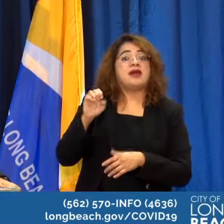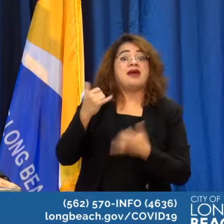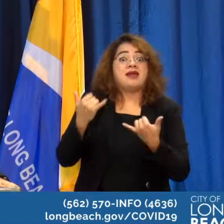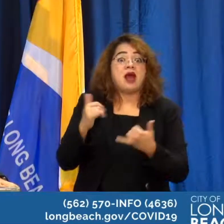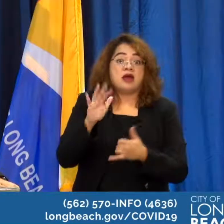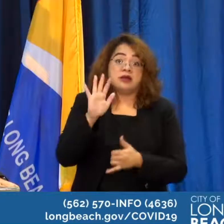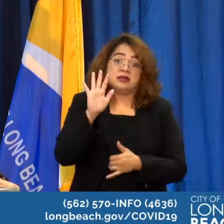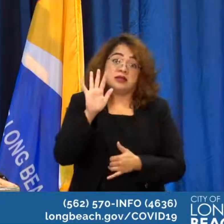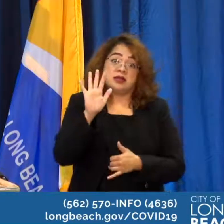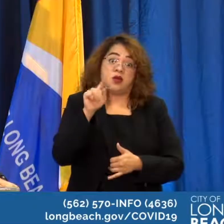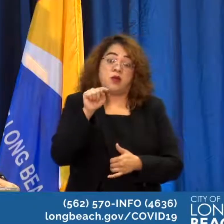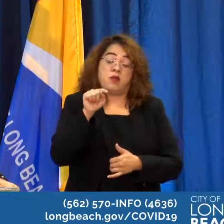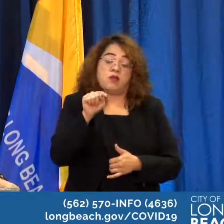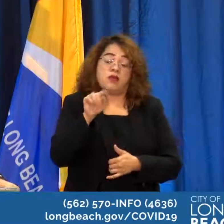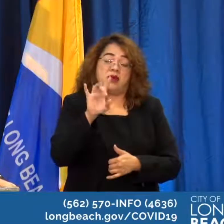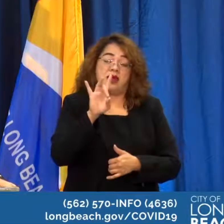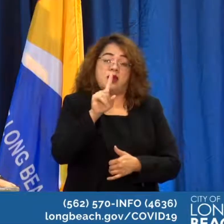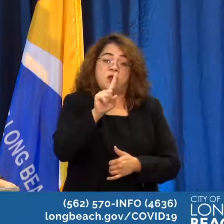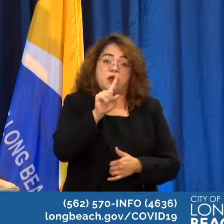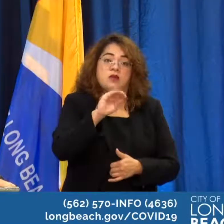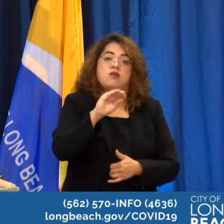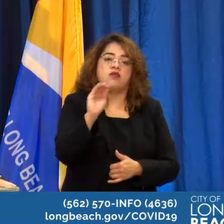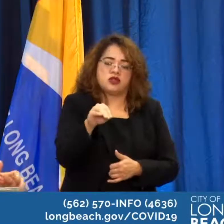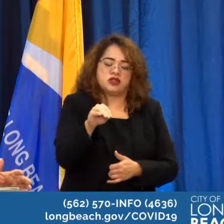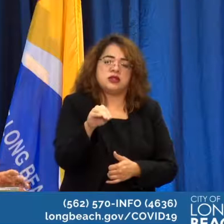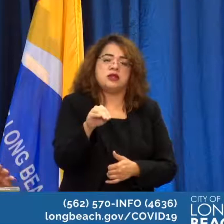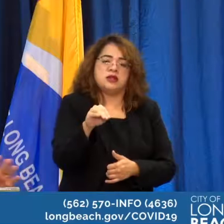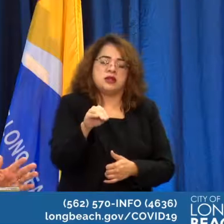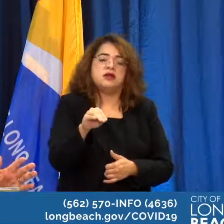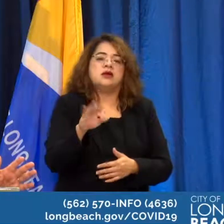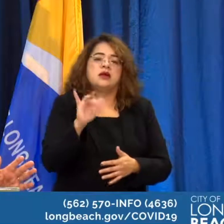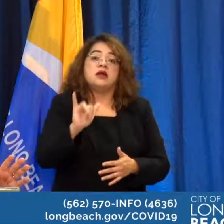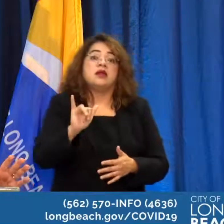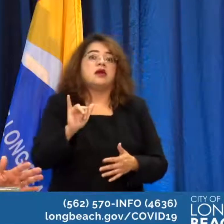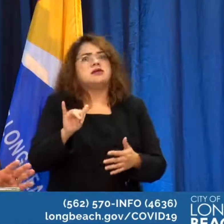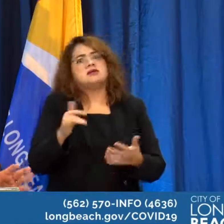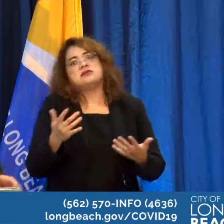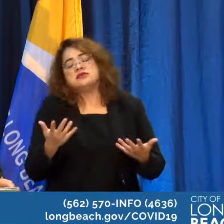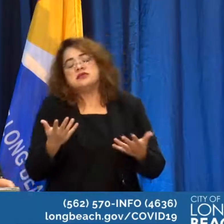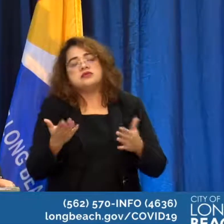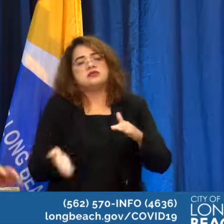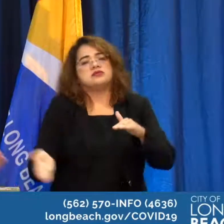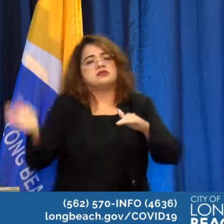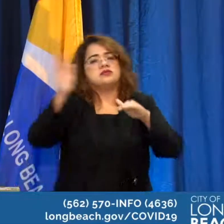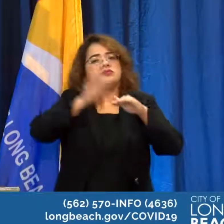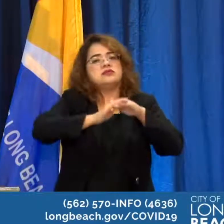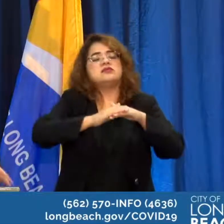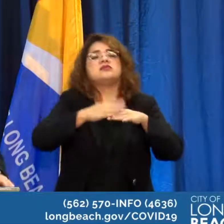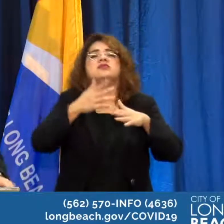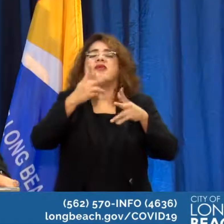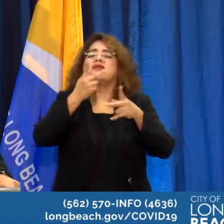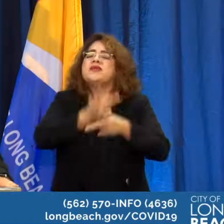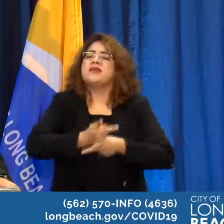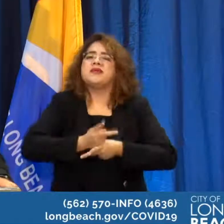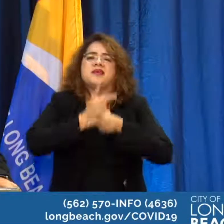5.8%. So, sabemos que el porcentaje ahora está mucho más grande y es algo también que debe tener mucho